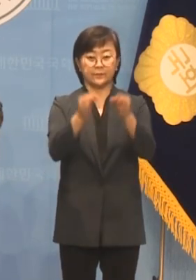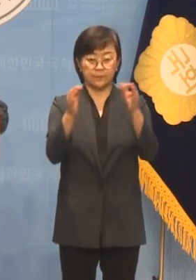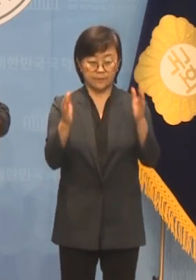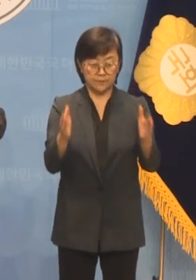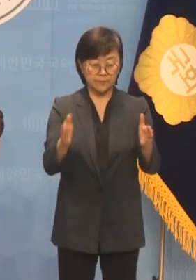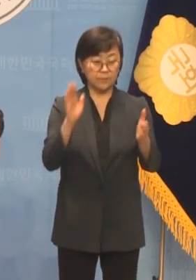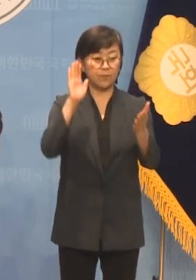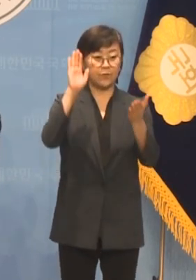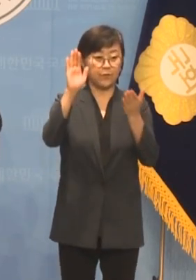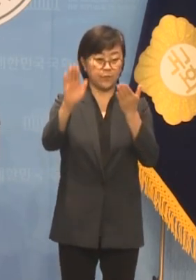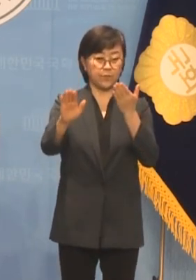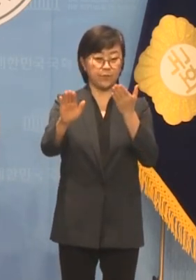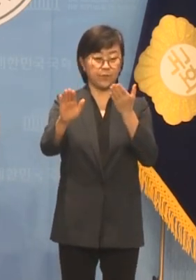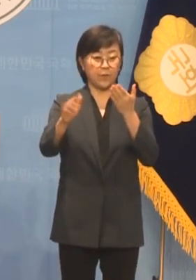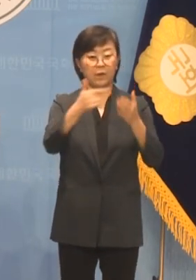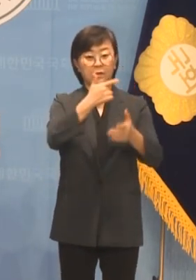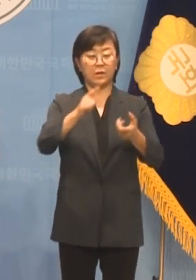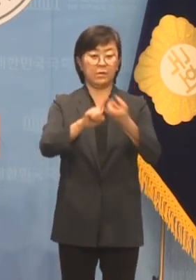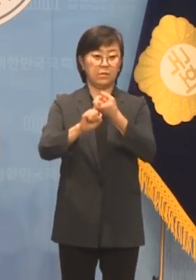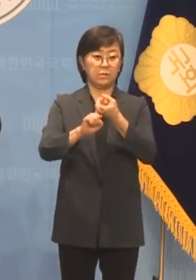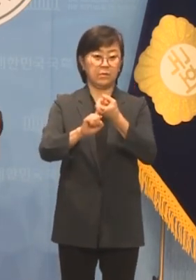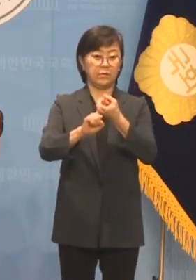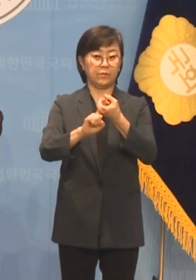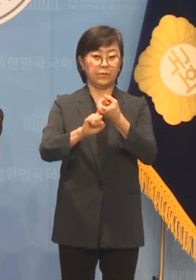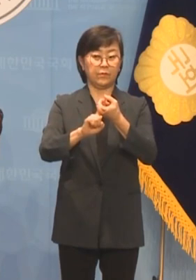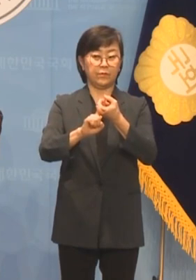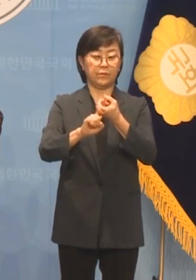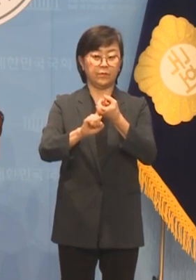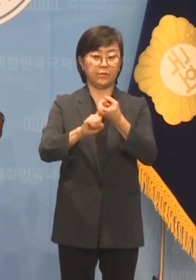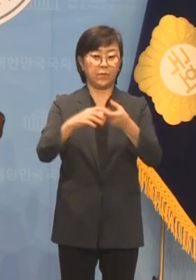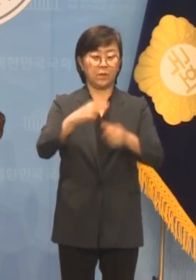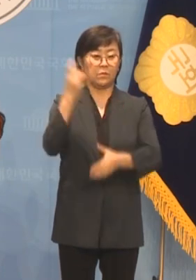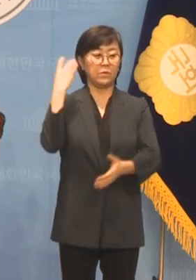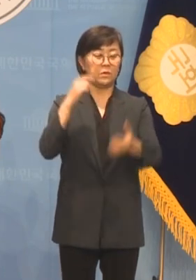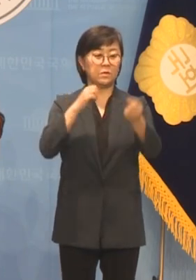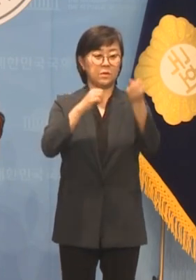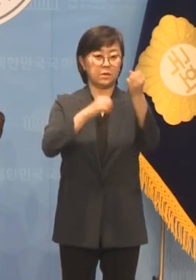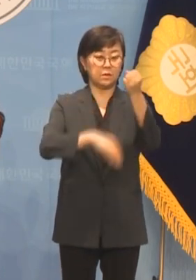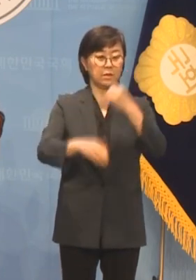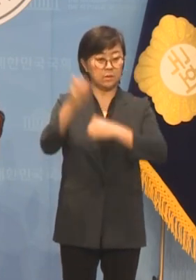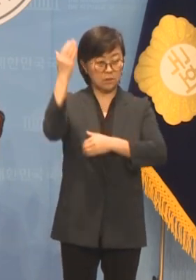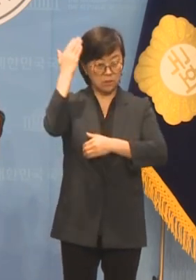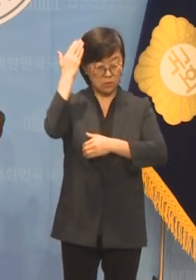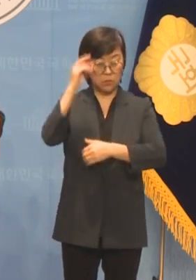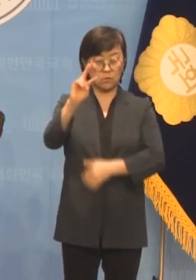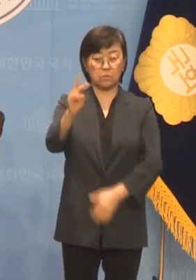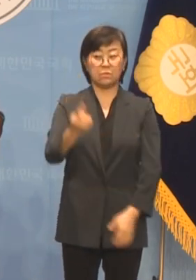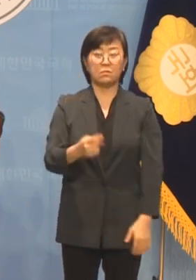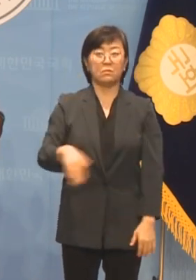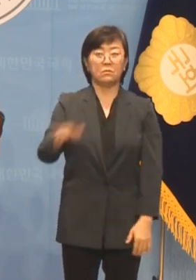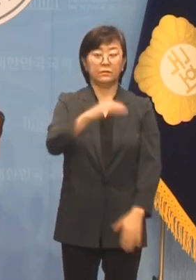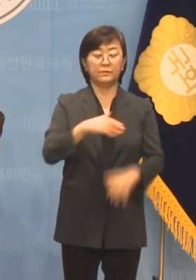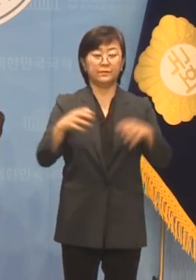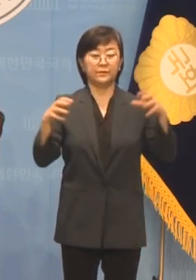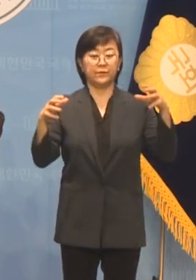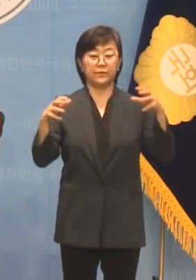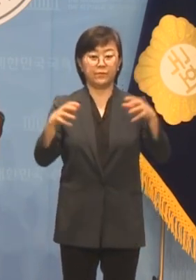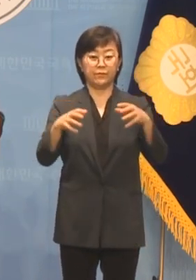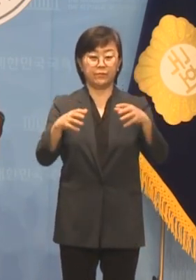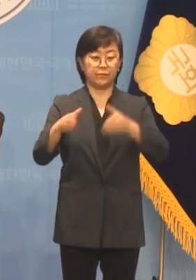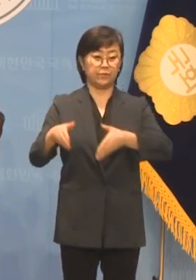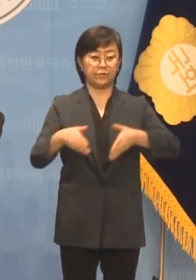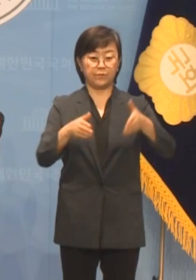그동안의 미래대연합에서 이제 벗어나서 다시 원칙과 상식으로 돌아왔습니다. 저희가 통합의